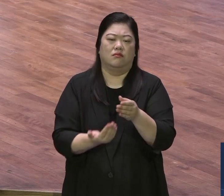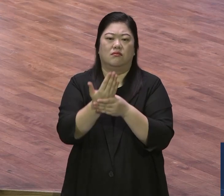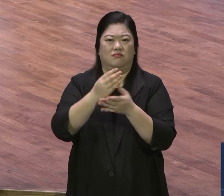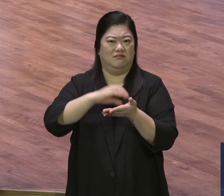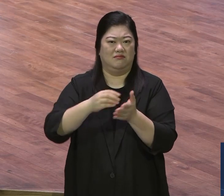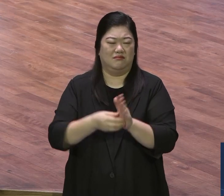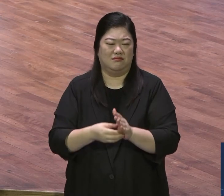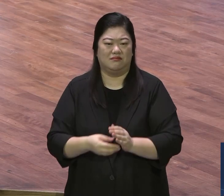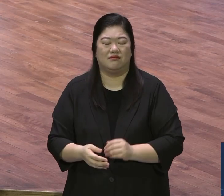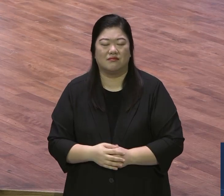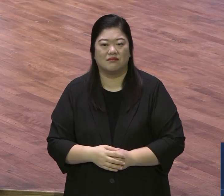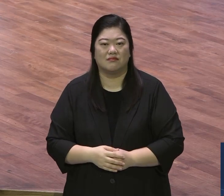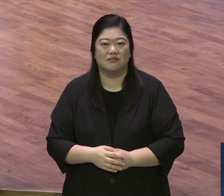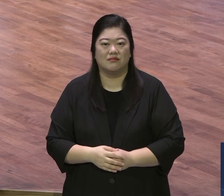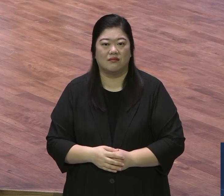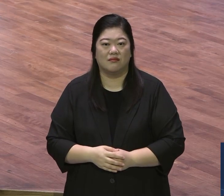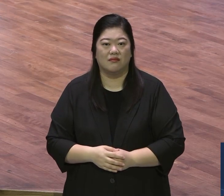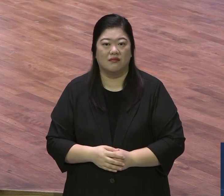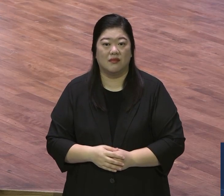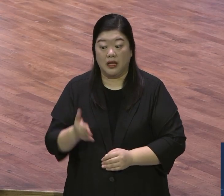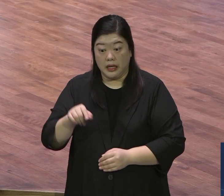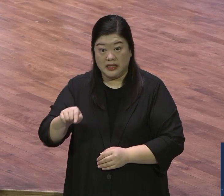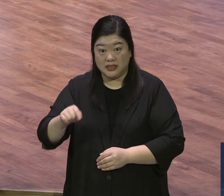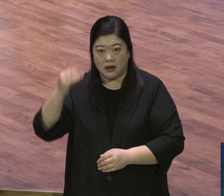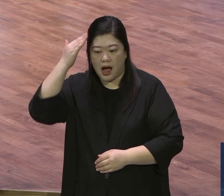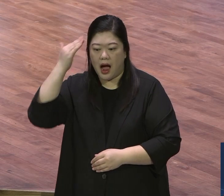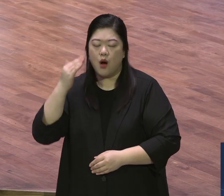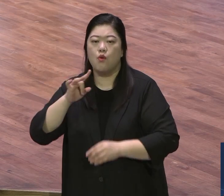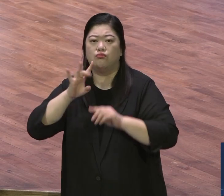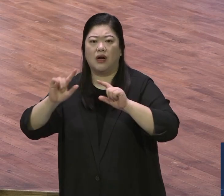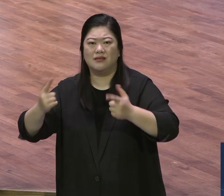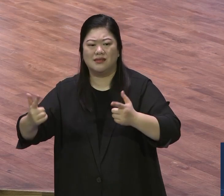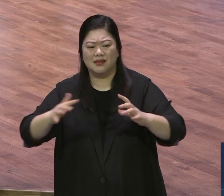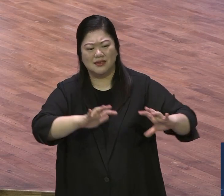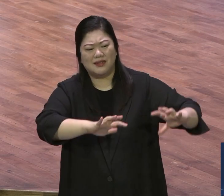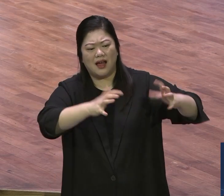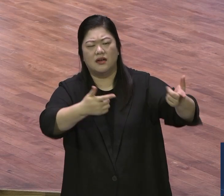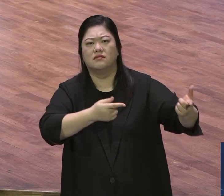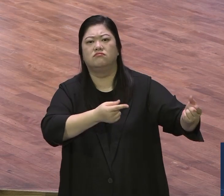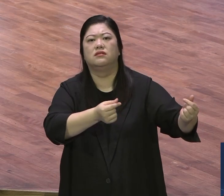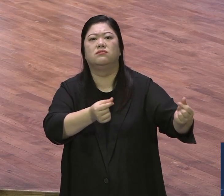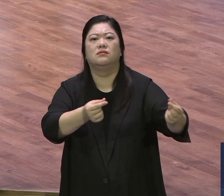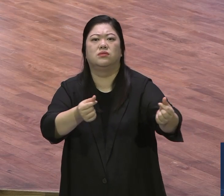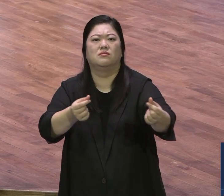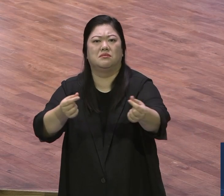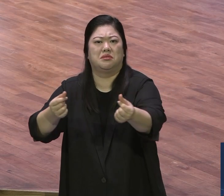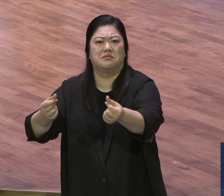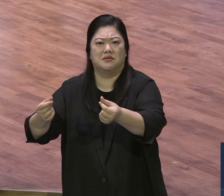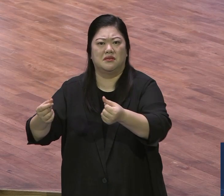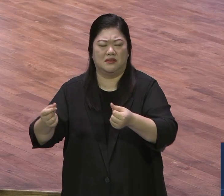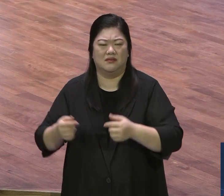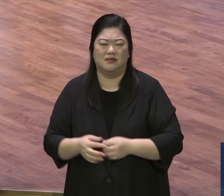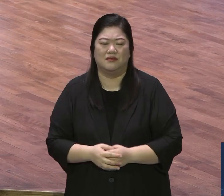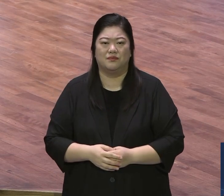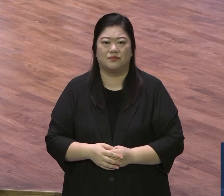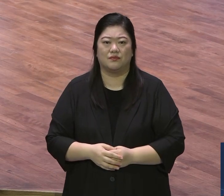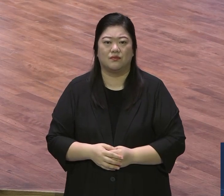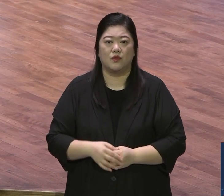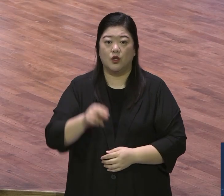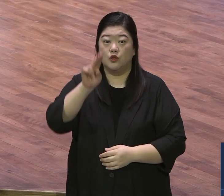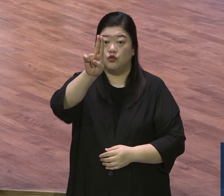이것은 비다 우리나라뿐만 아니라 지금 전 세계적으로 동일한 일들이라고 합니다. 유엔